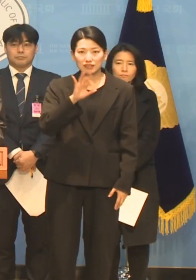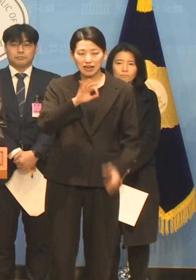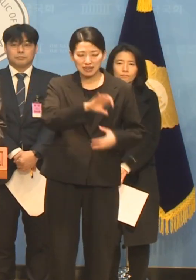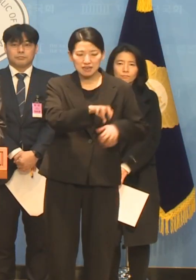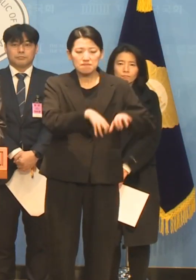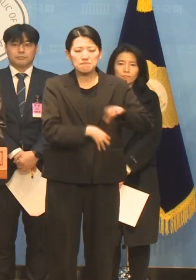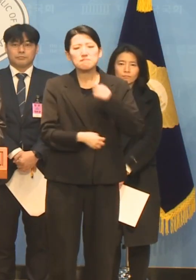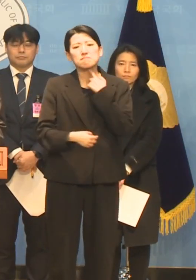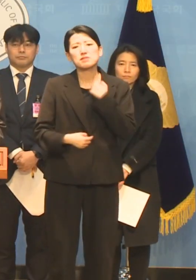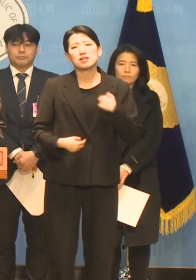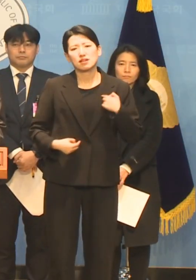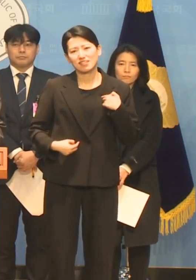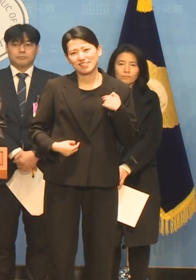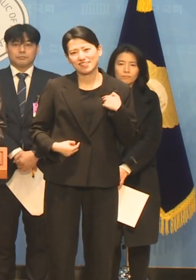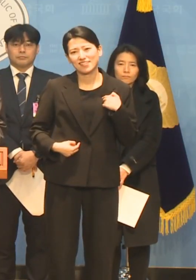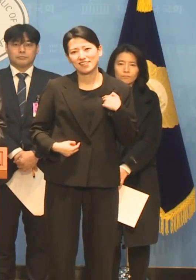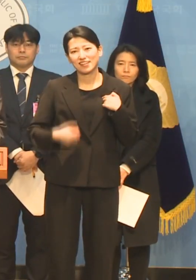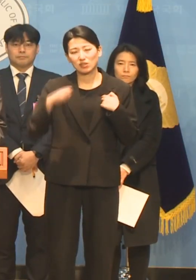환자로 제가